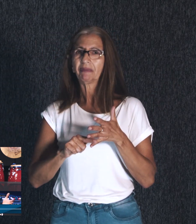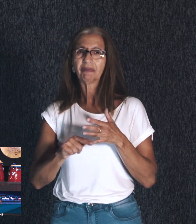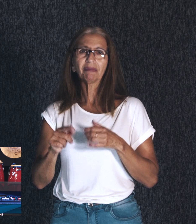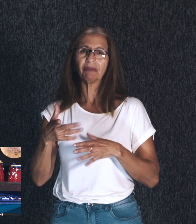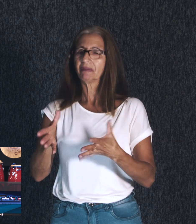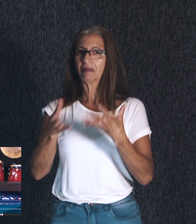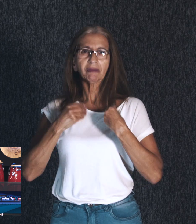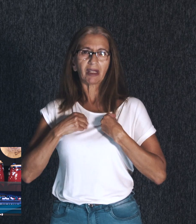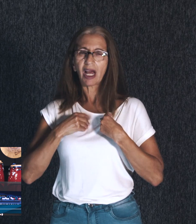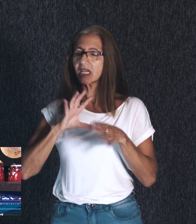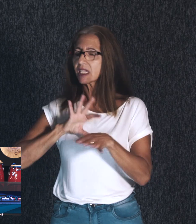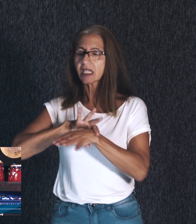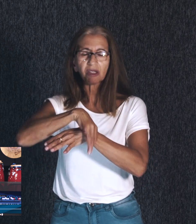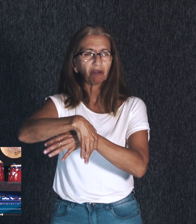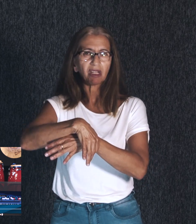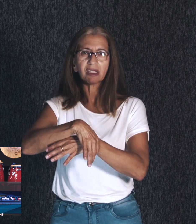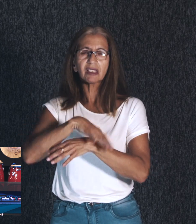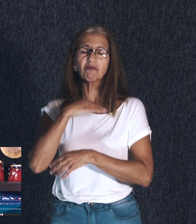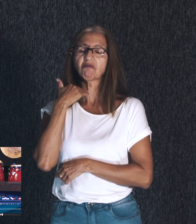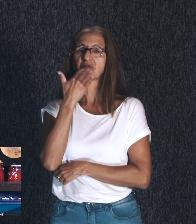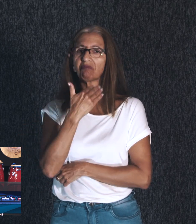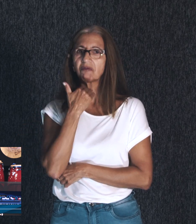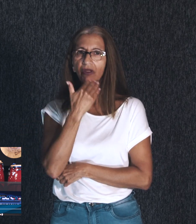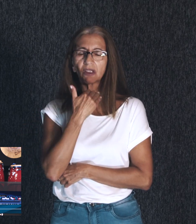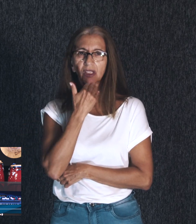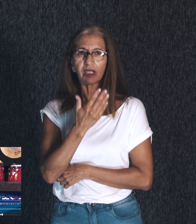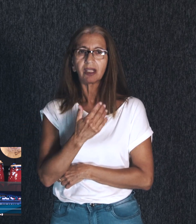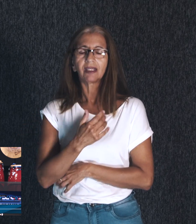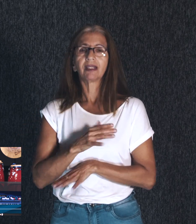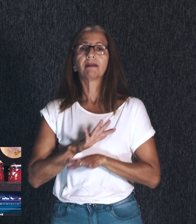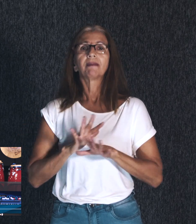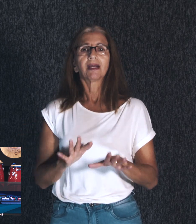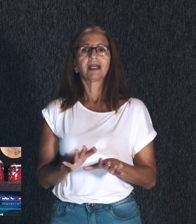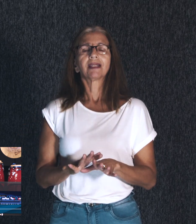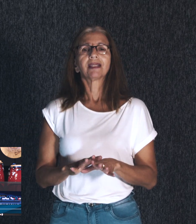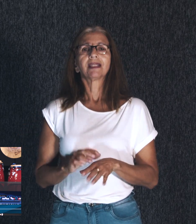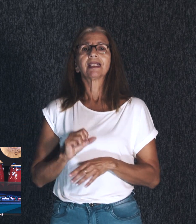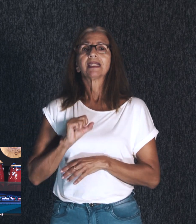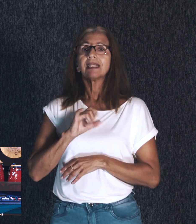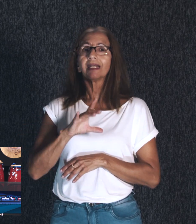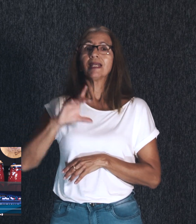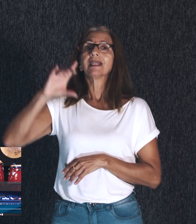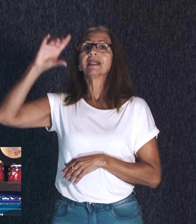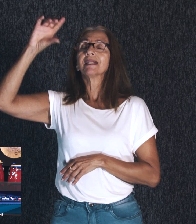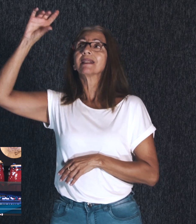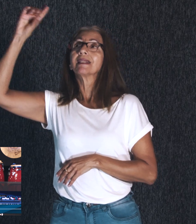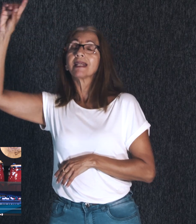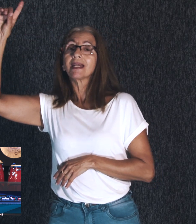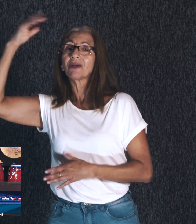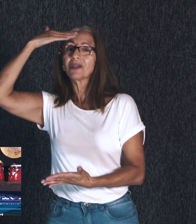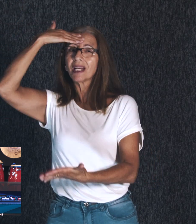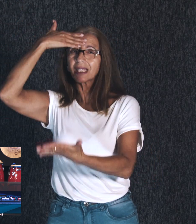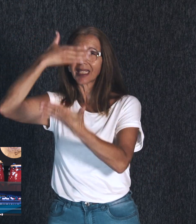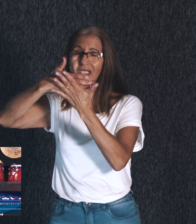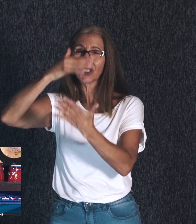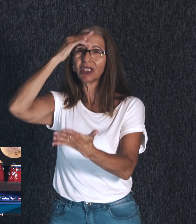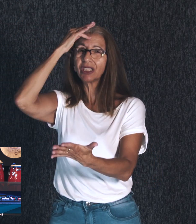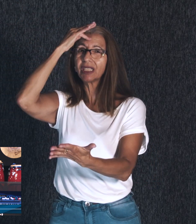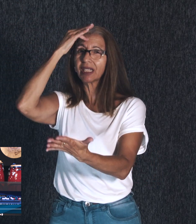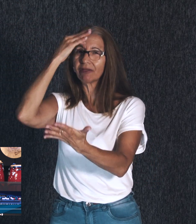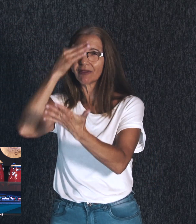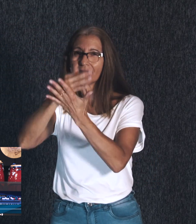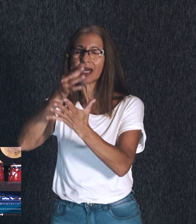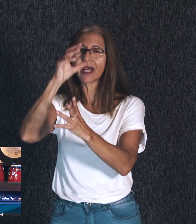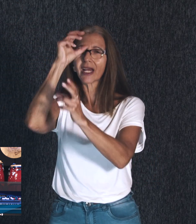traz segurança. Não traz segurança, mas se Deus for o seu refúgio, se Ele for a sua